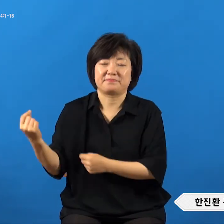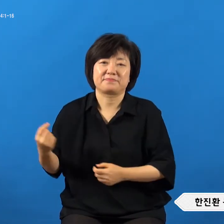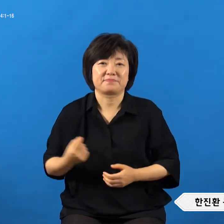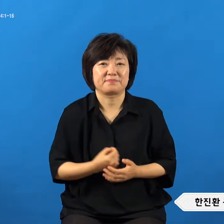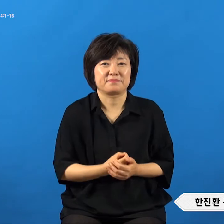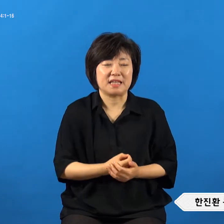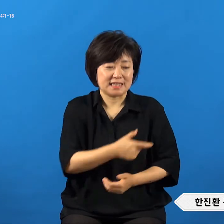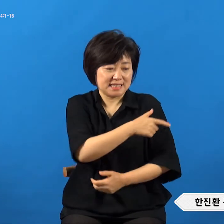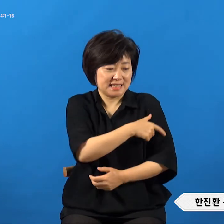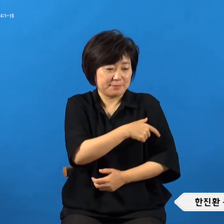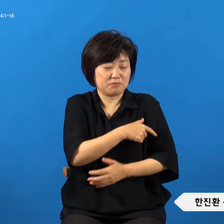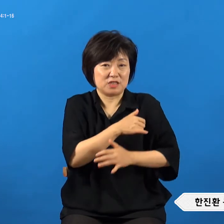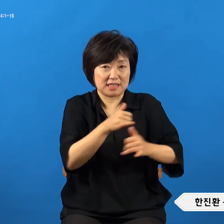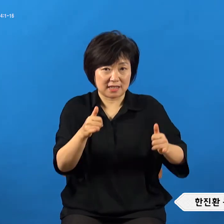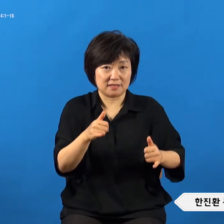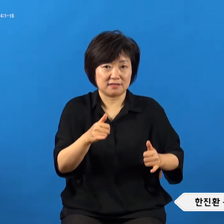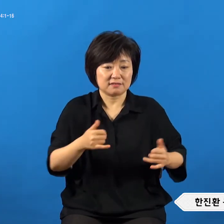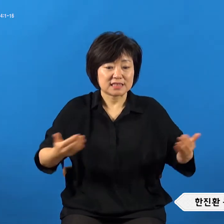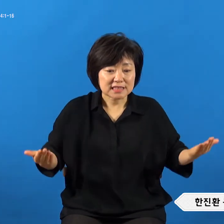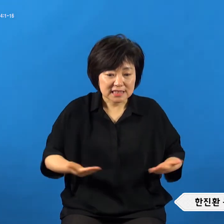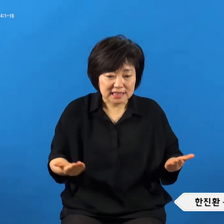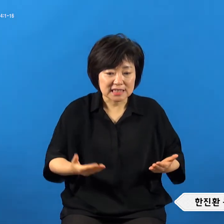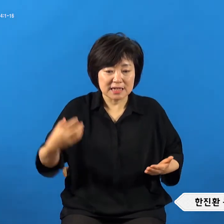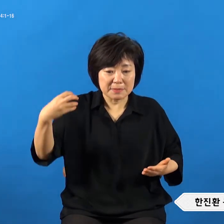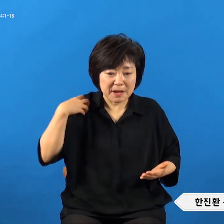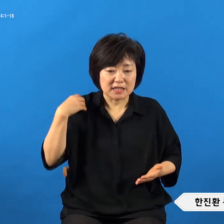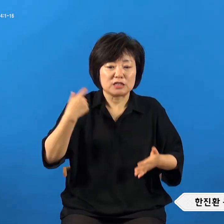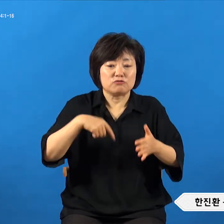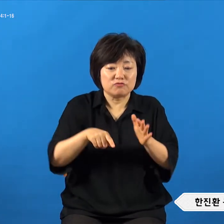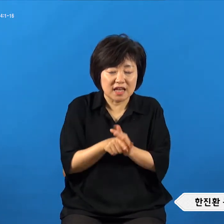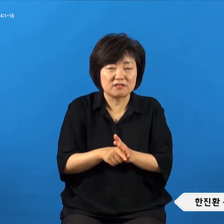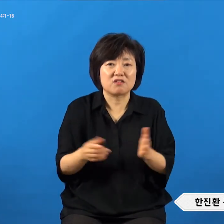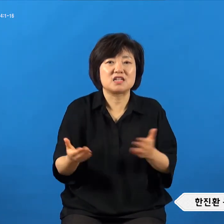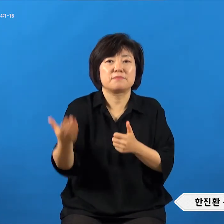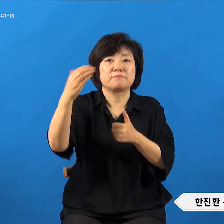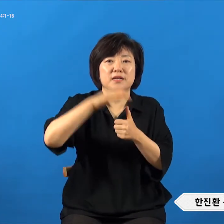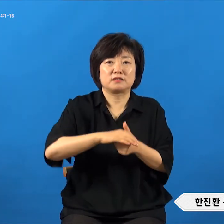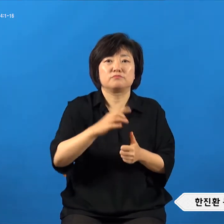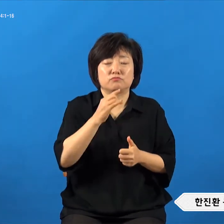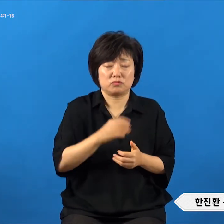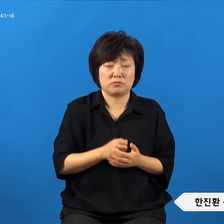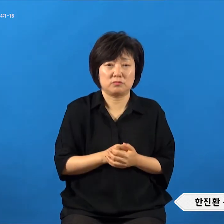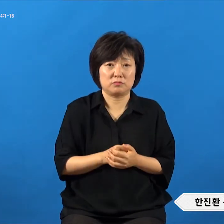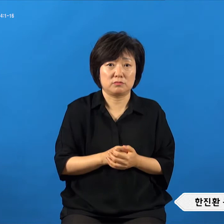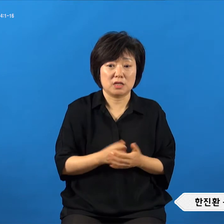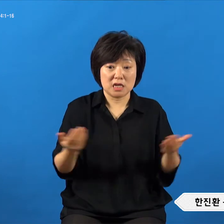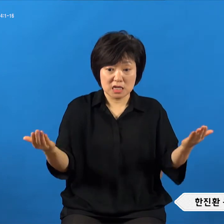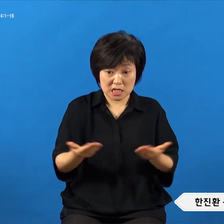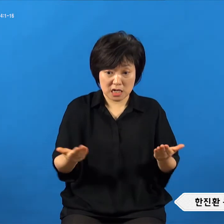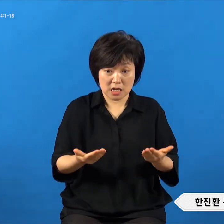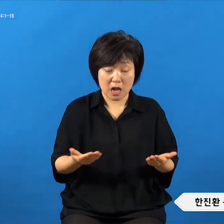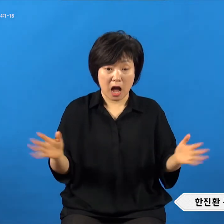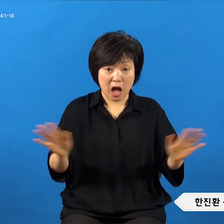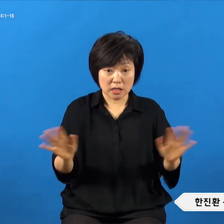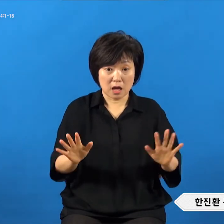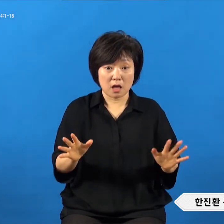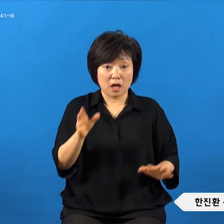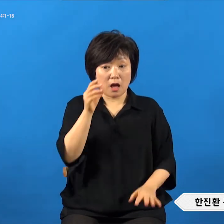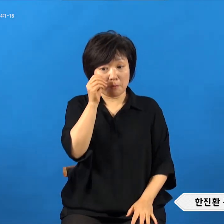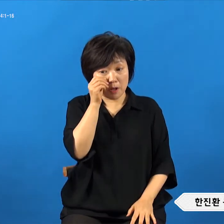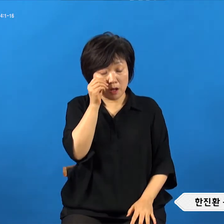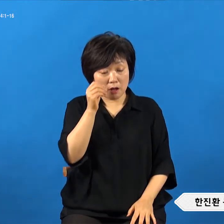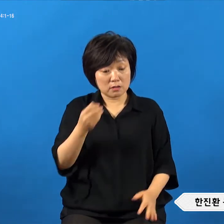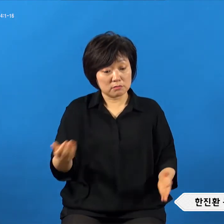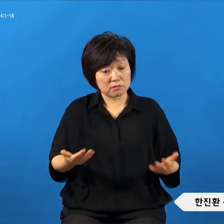마찬가지입니다. 직분자는 일을 하기 위해서 직분을 받는 것입니다. 그러니까 일을 안 하려면